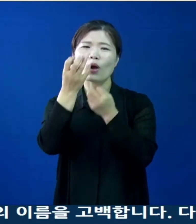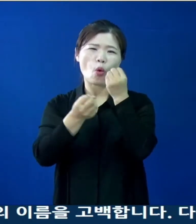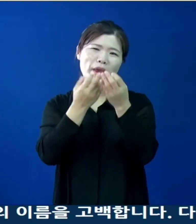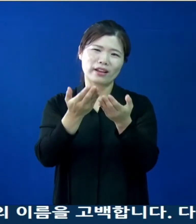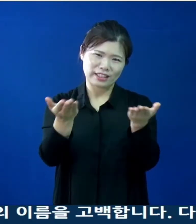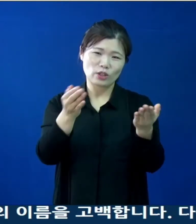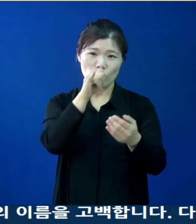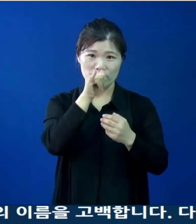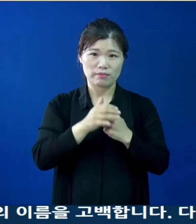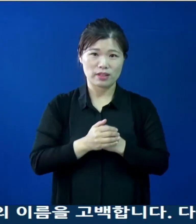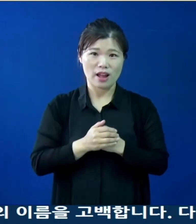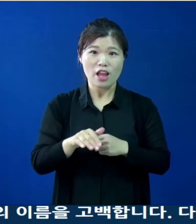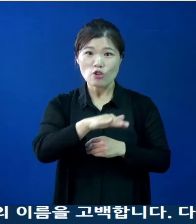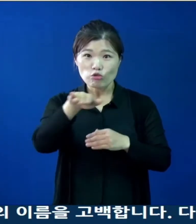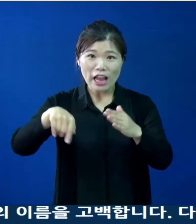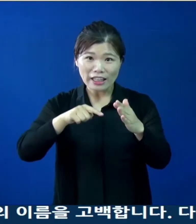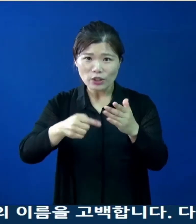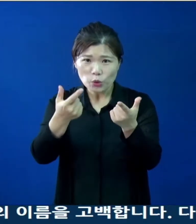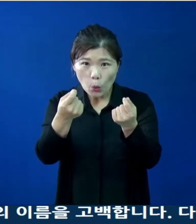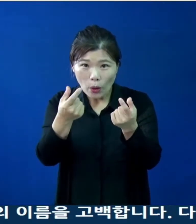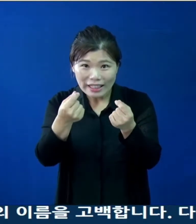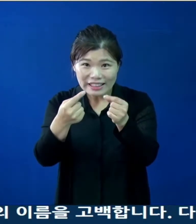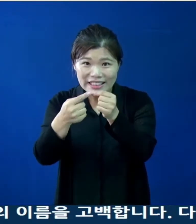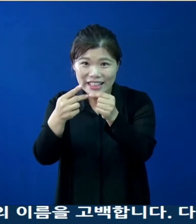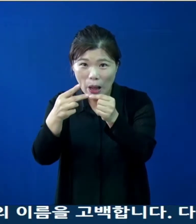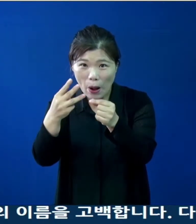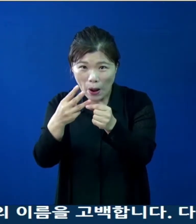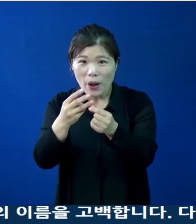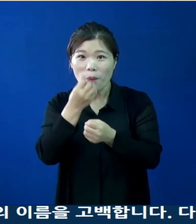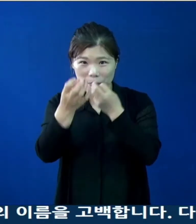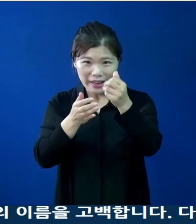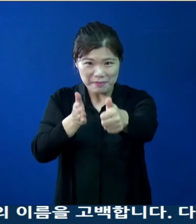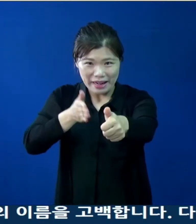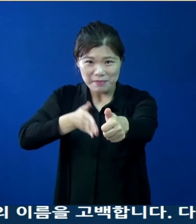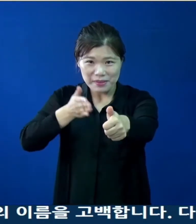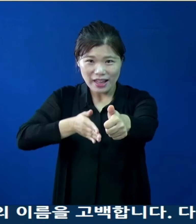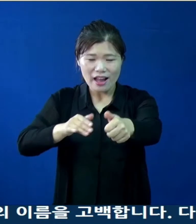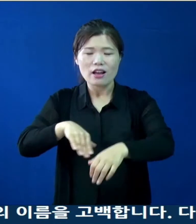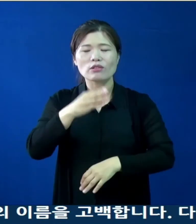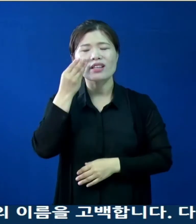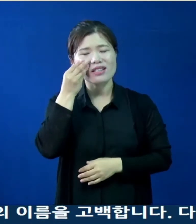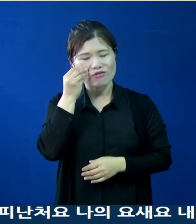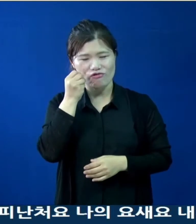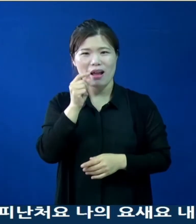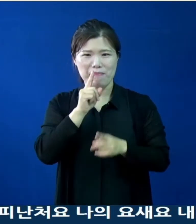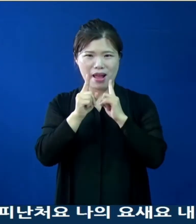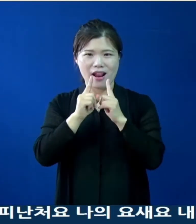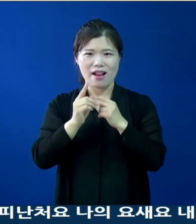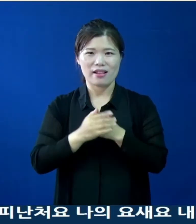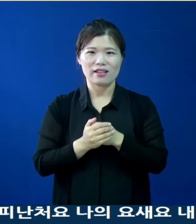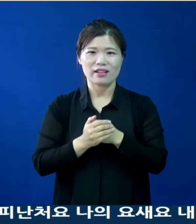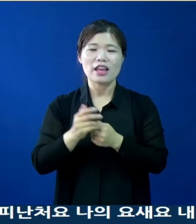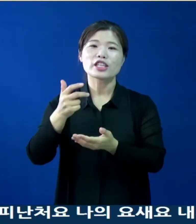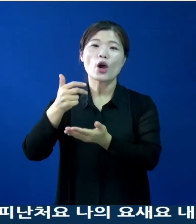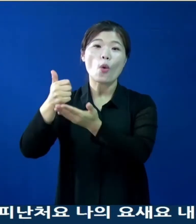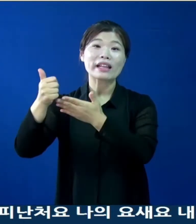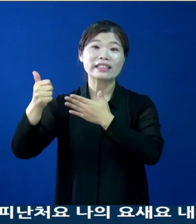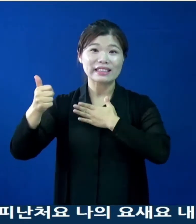겁니다. 우리 안에도 이 고백이 있었으면 좋겠습니다. 우리에게 익숙한 표현들이죠. 여호와는